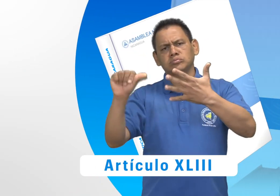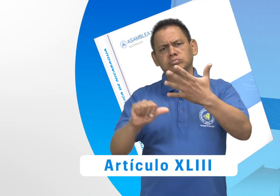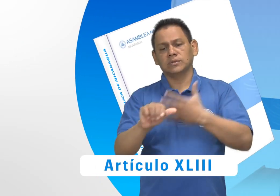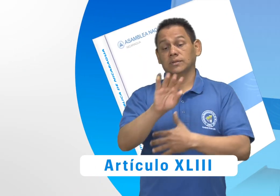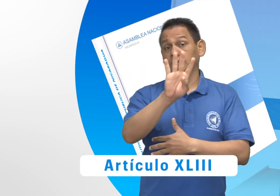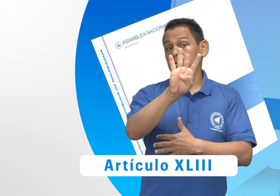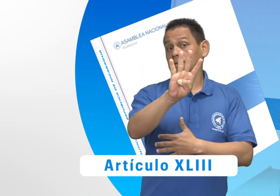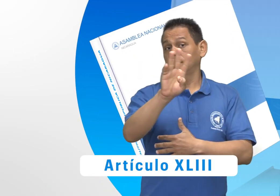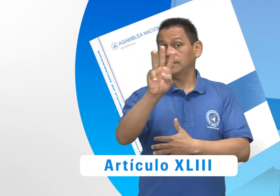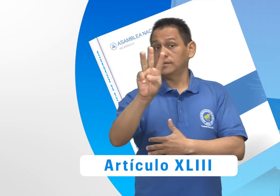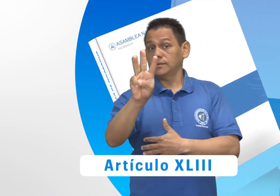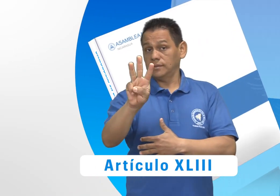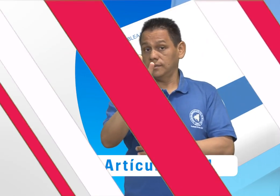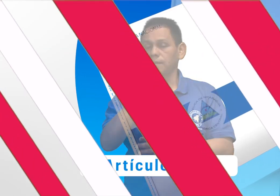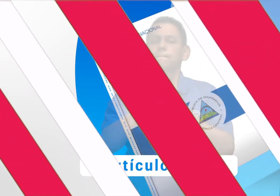Artículo 43.